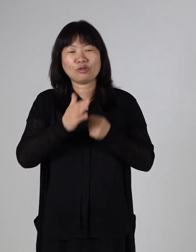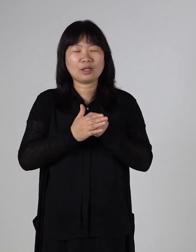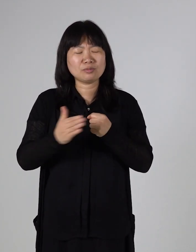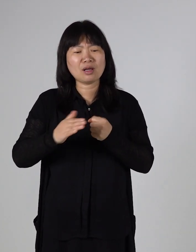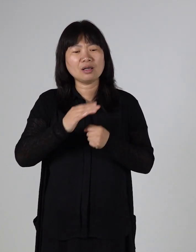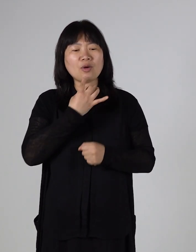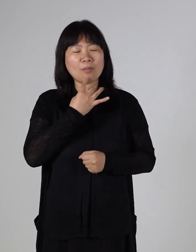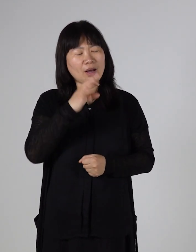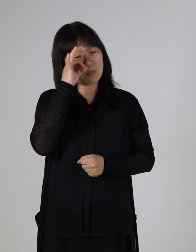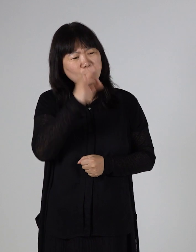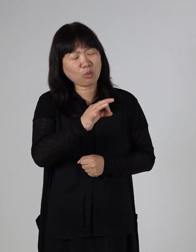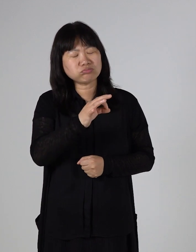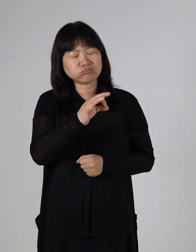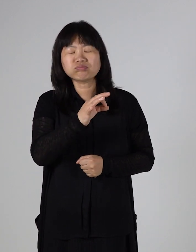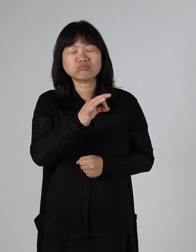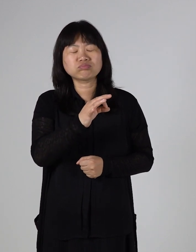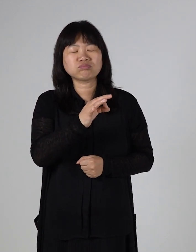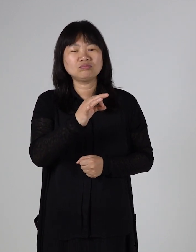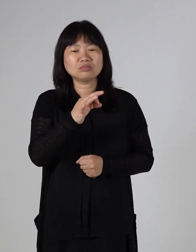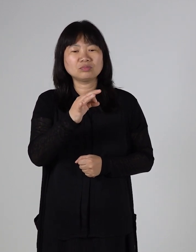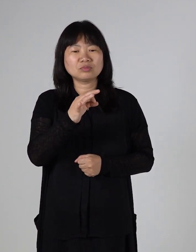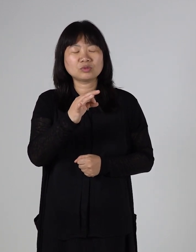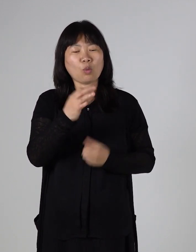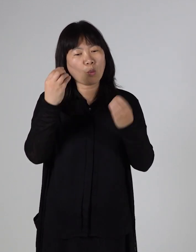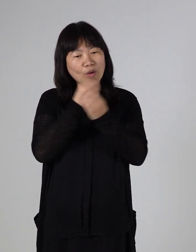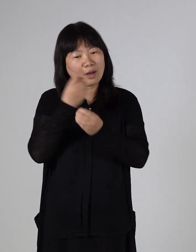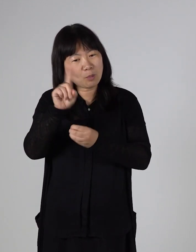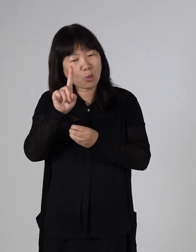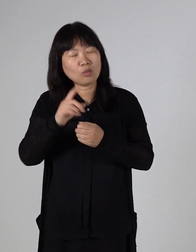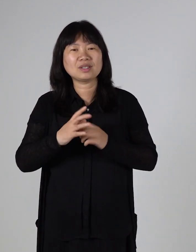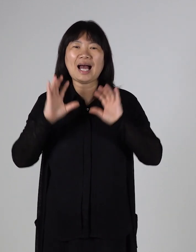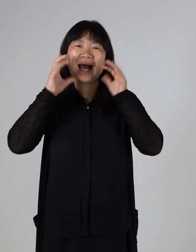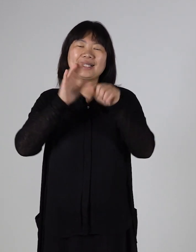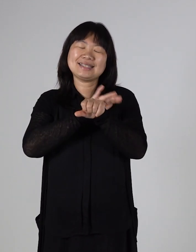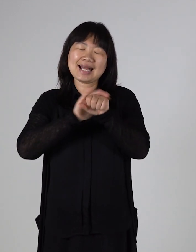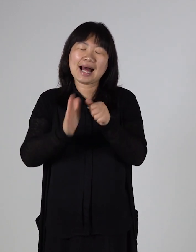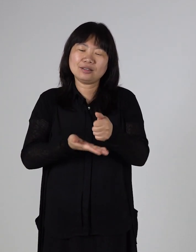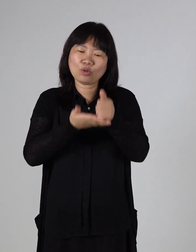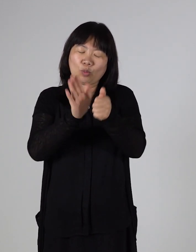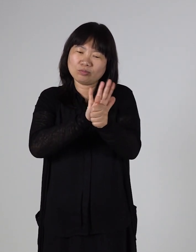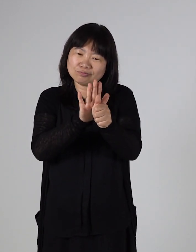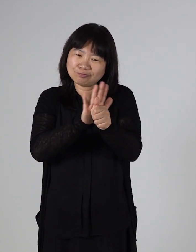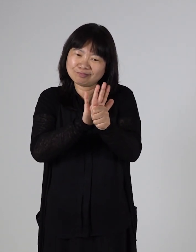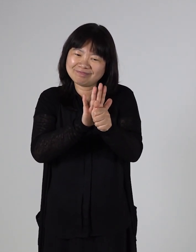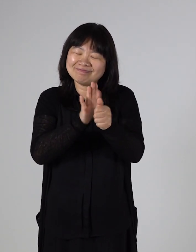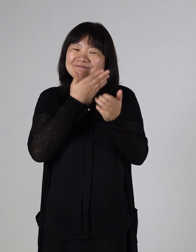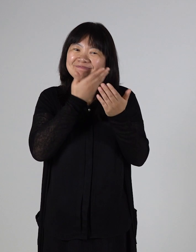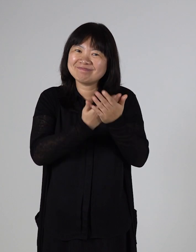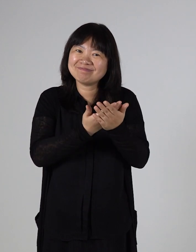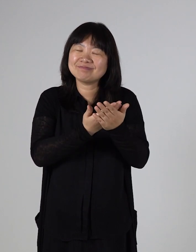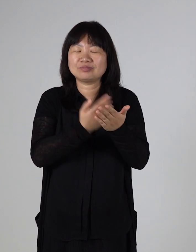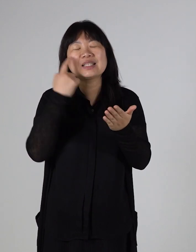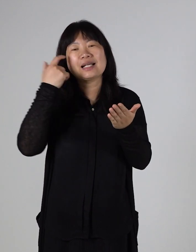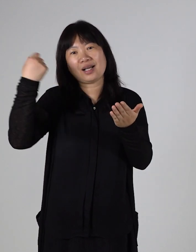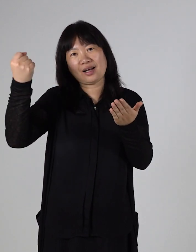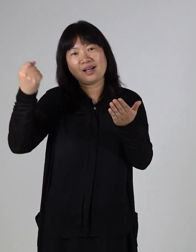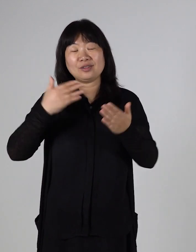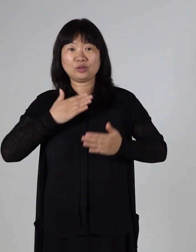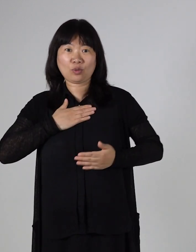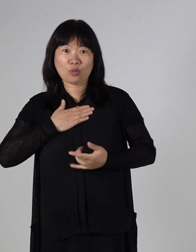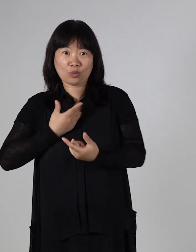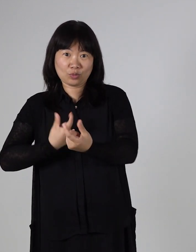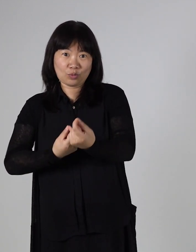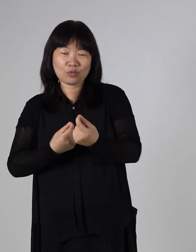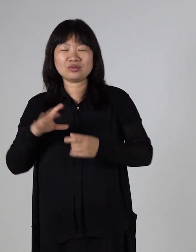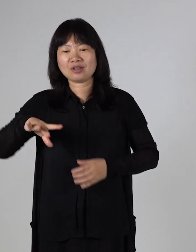있어요. 어린아이를 잘 대해야 되겠다. 그래서 저도 처음에는